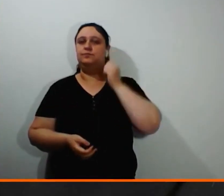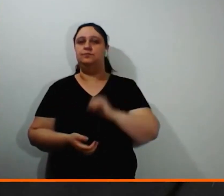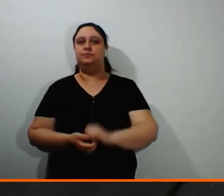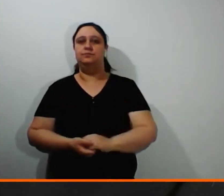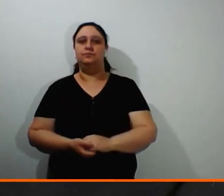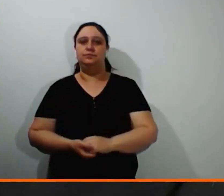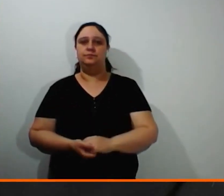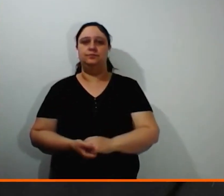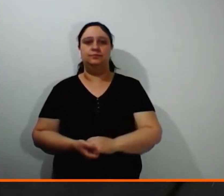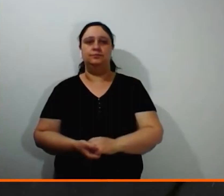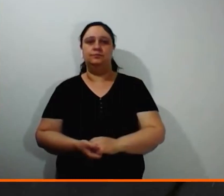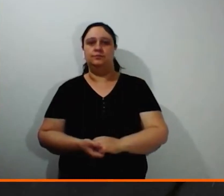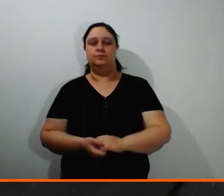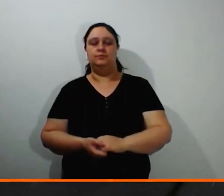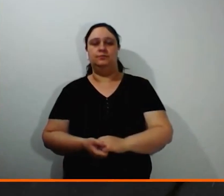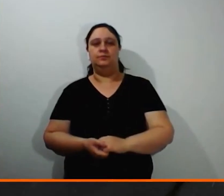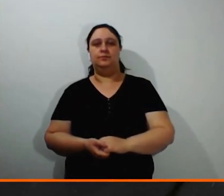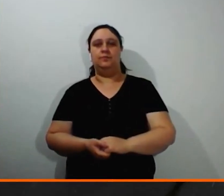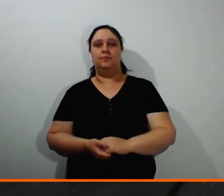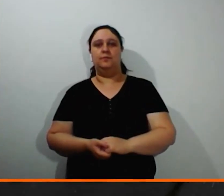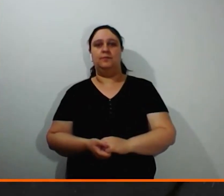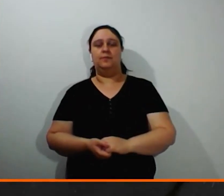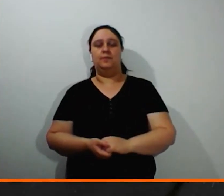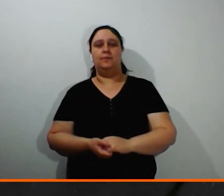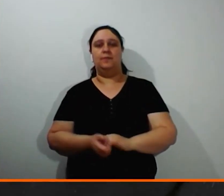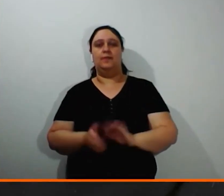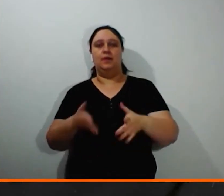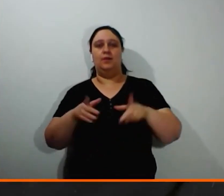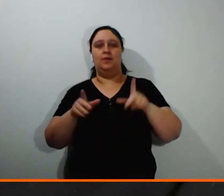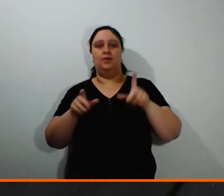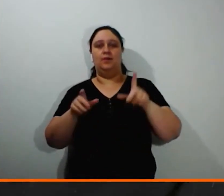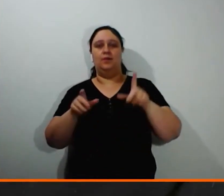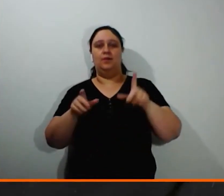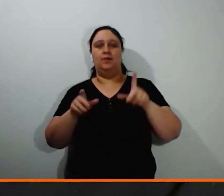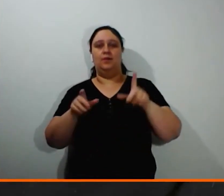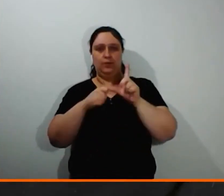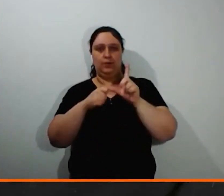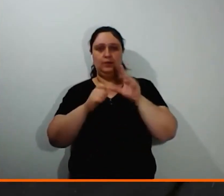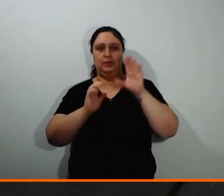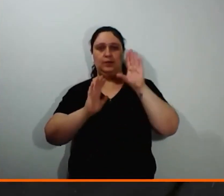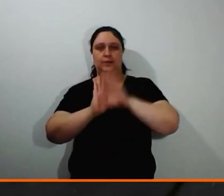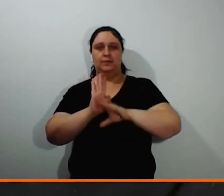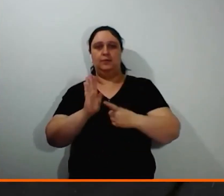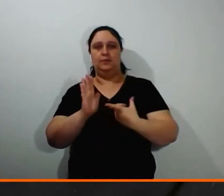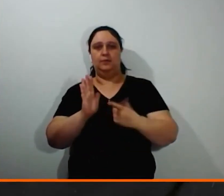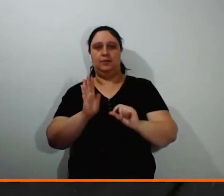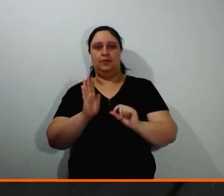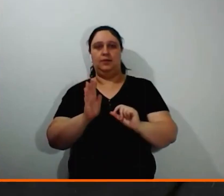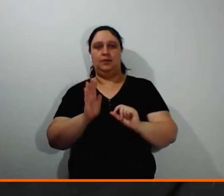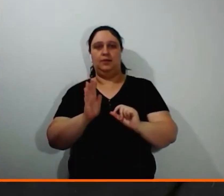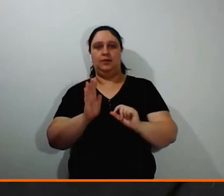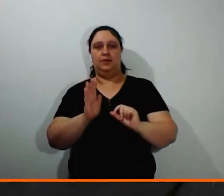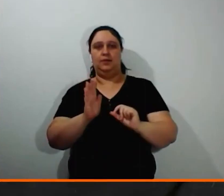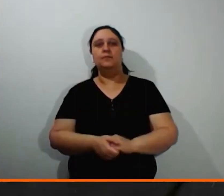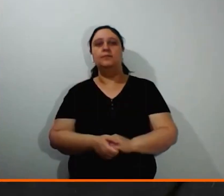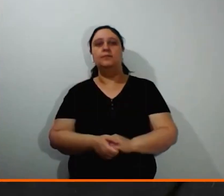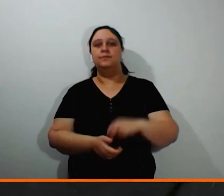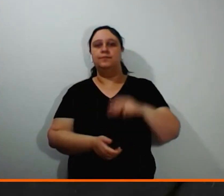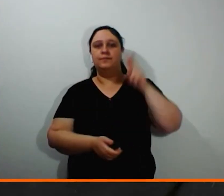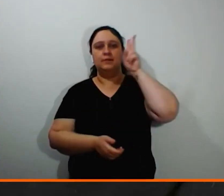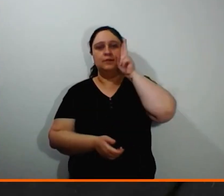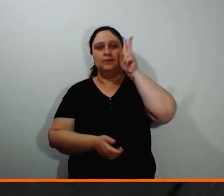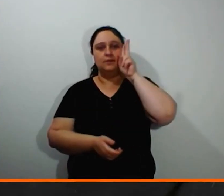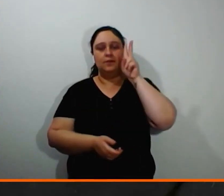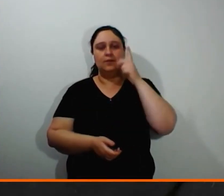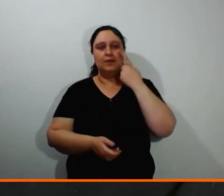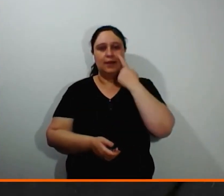vocês ver Lucas capítulo 10. Essa história é muito